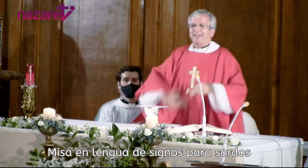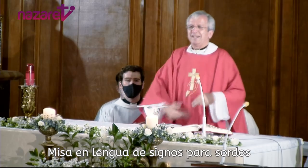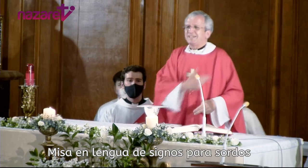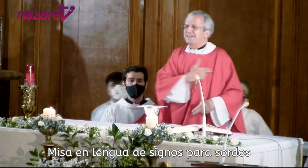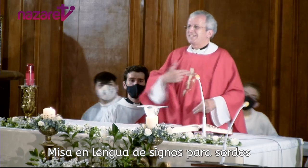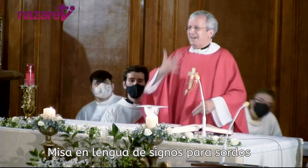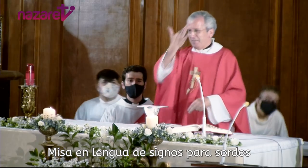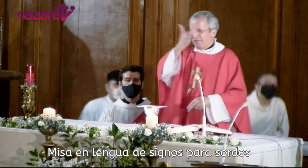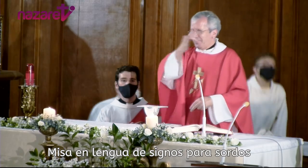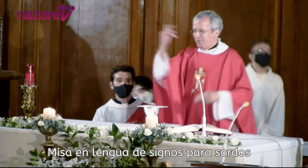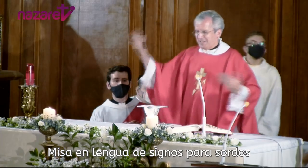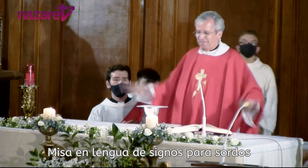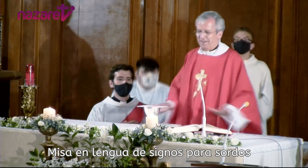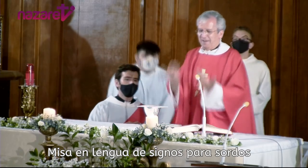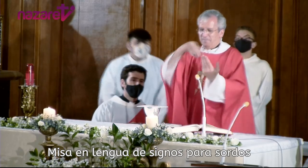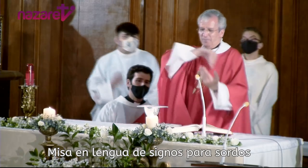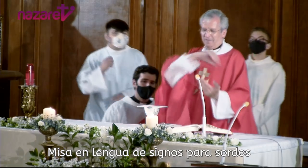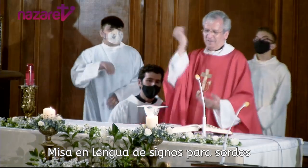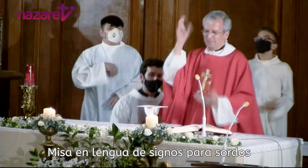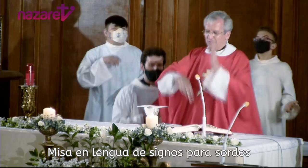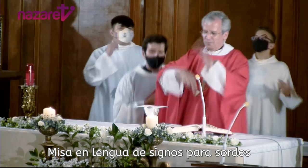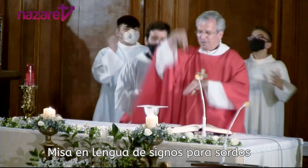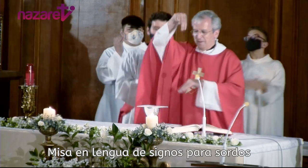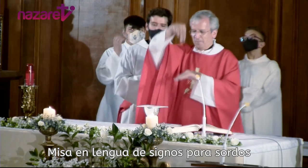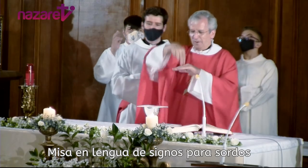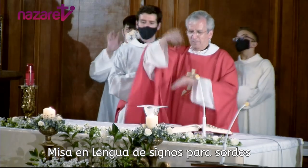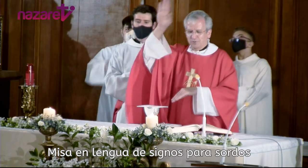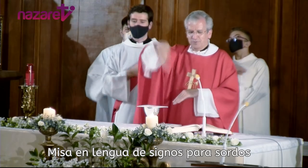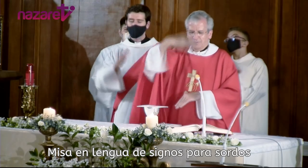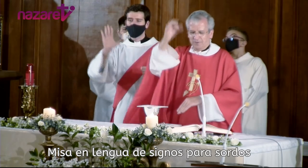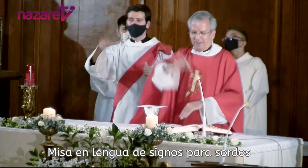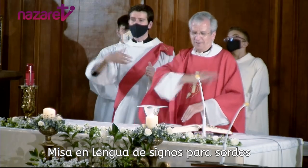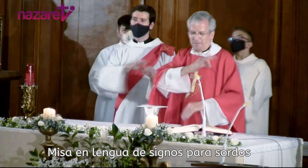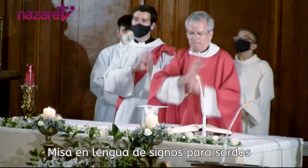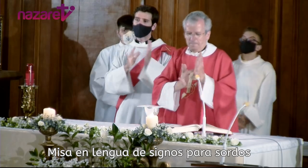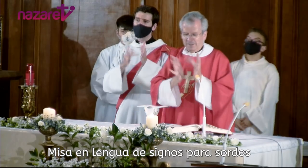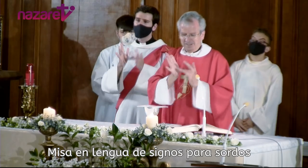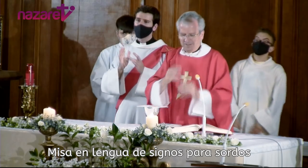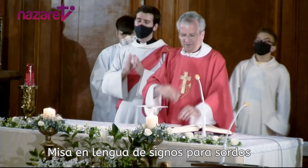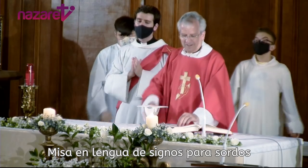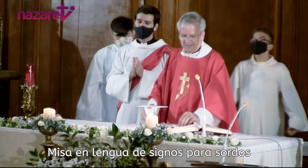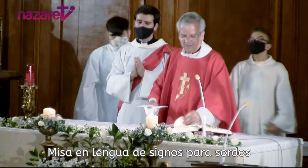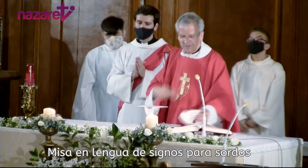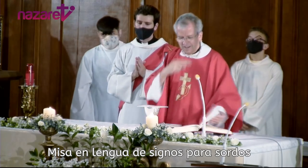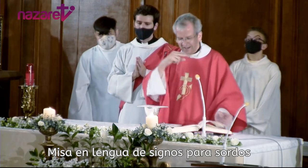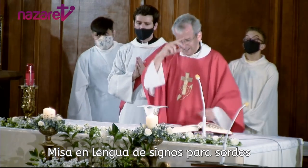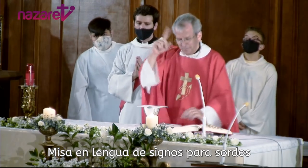Este es el sacramento de nuestra fe. Anunciamos tu muerte, proclamamos tu resurrección. Ven, Señor Jesús. Así pues,